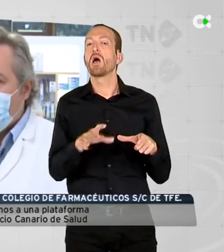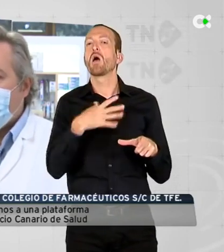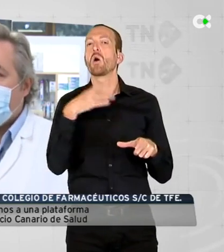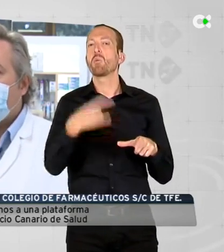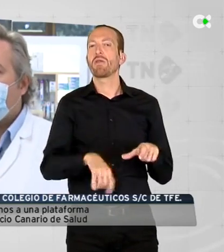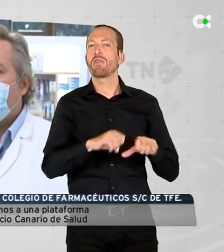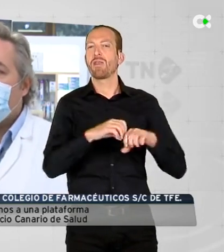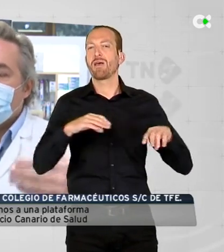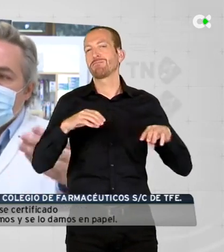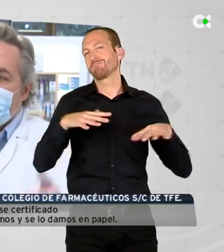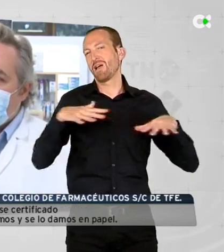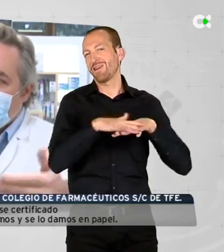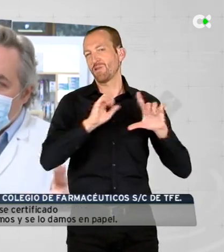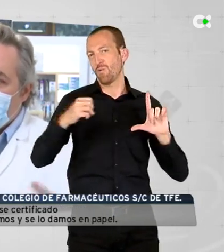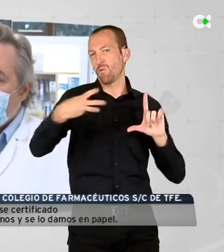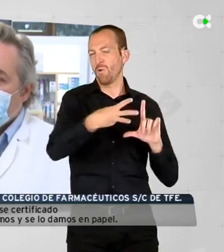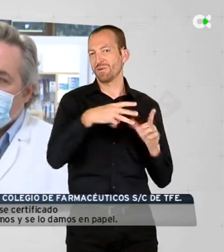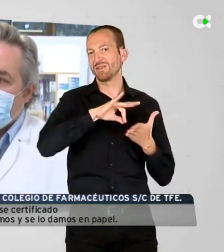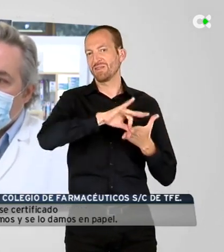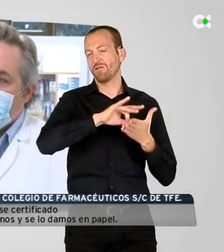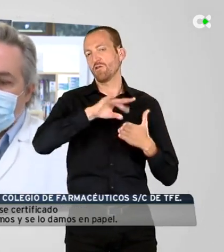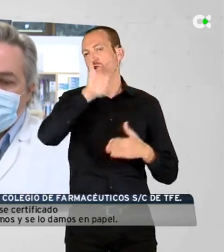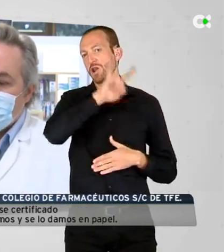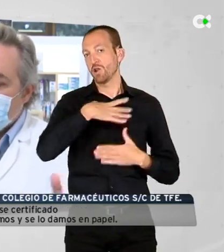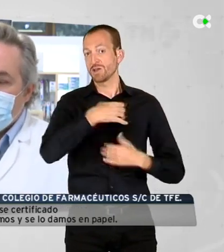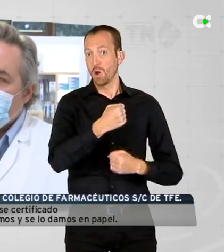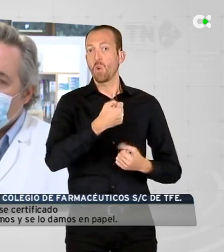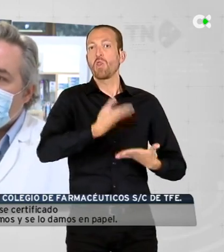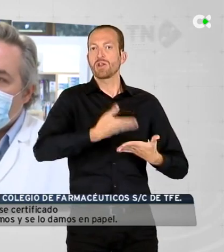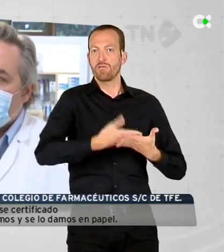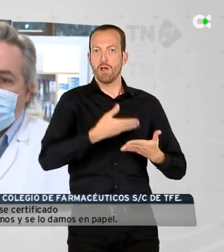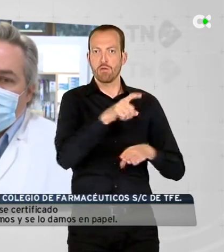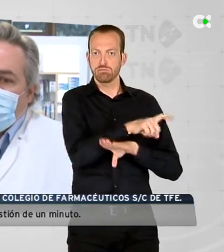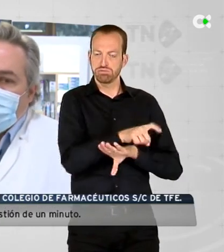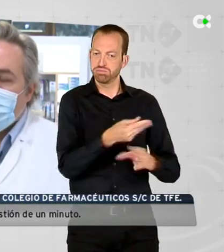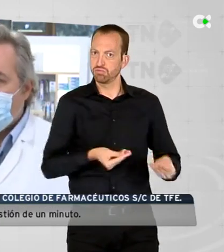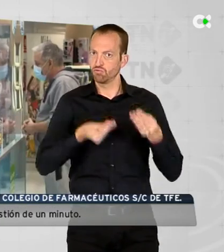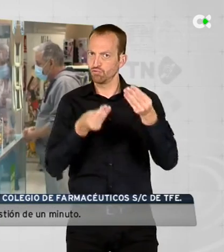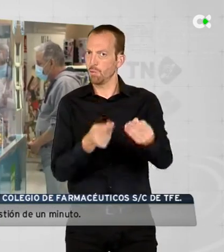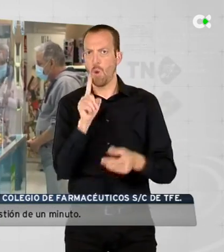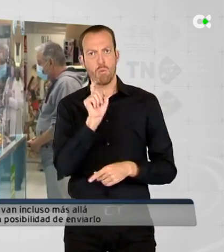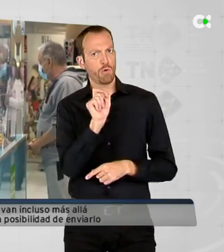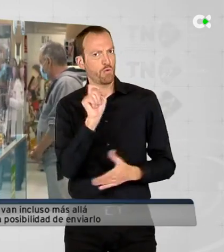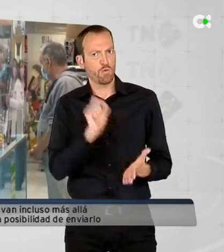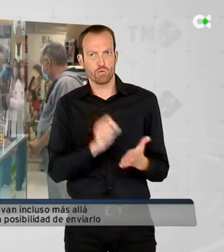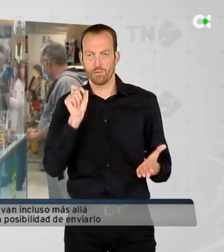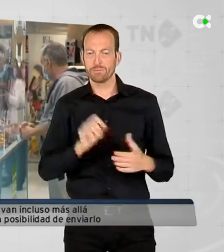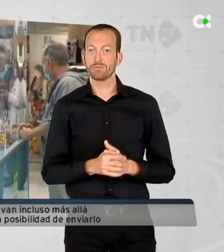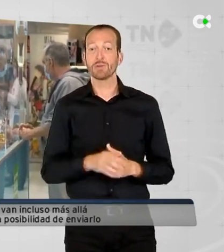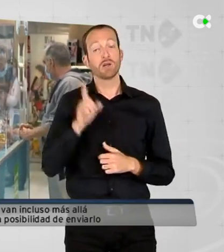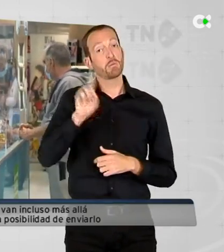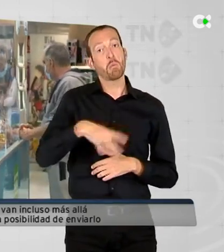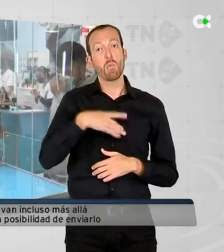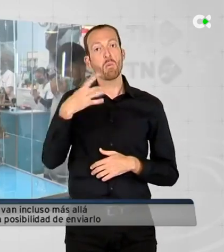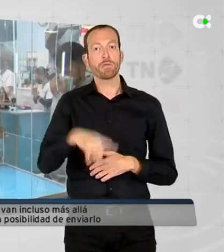plataforma del servicio canario de salud le emitimos ese certificado y se lo imprimimos y se lo damos en papel cuestión de un minuto algunas van incluso más